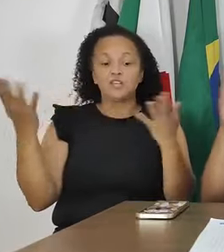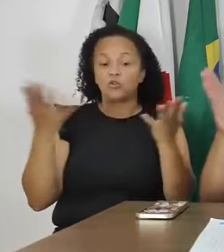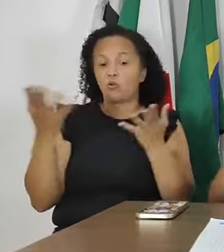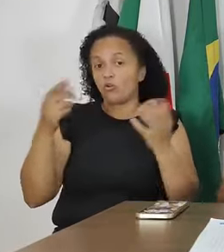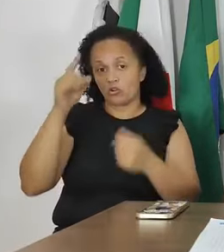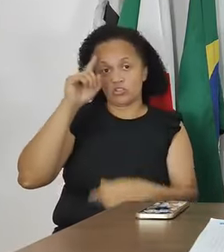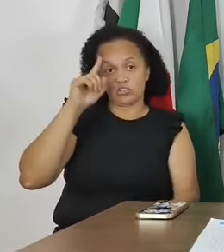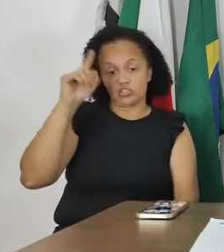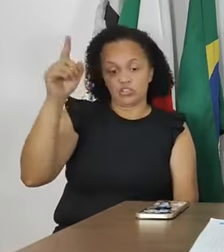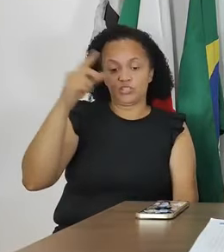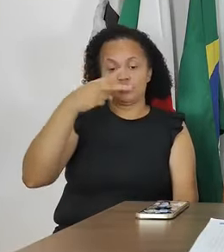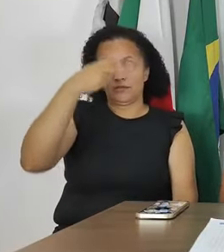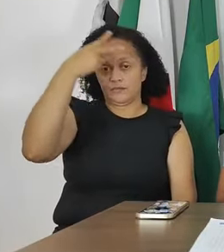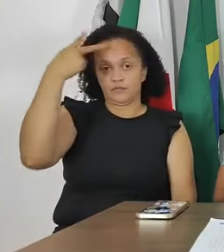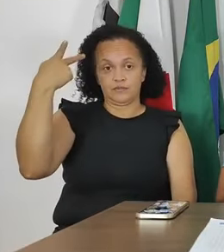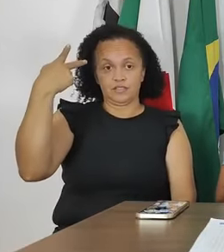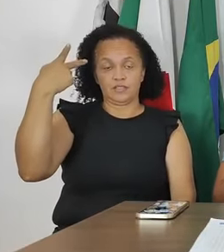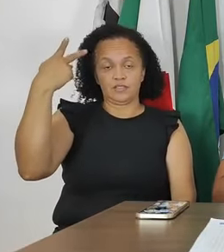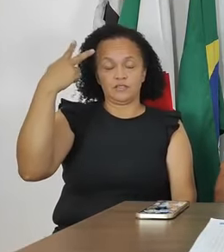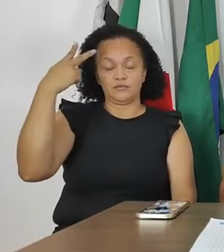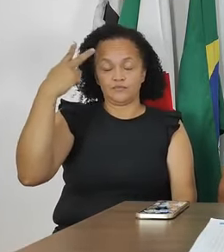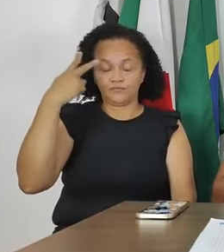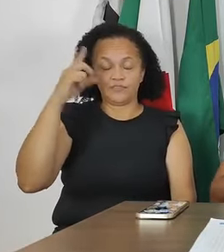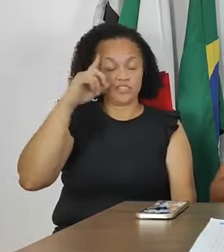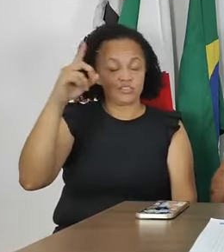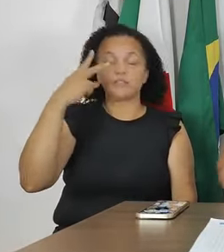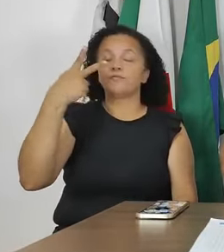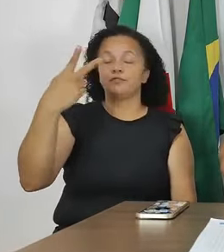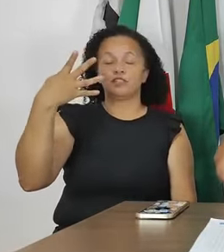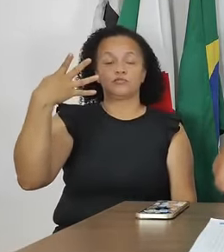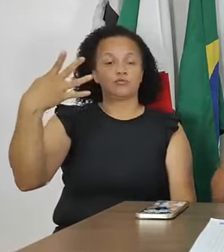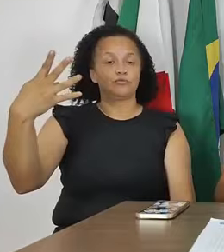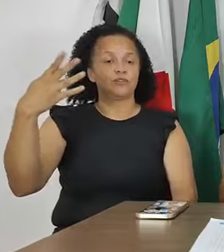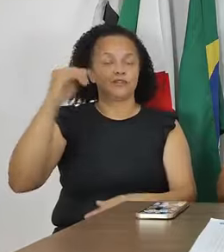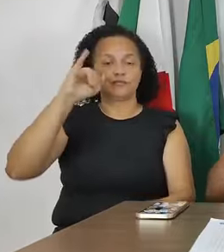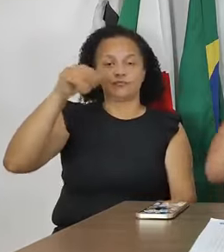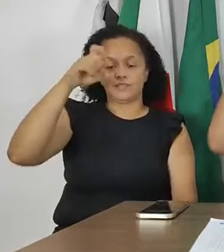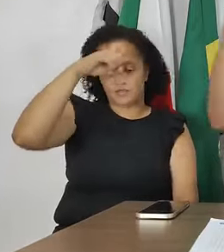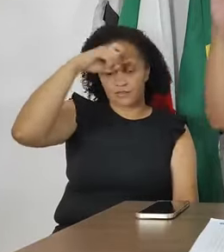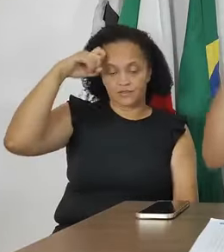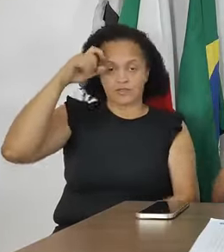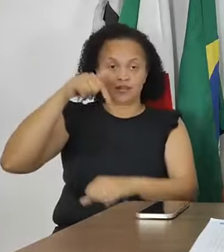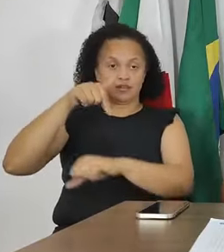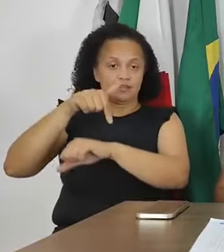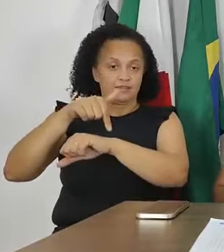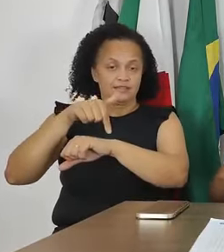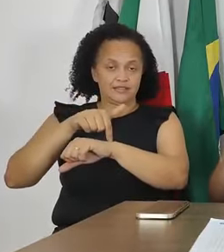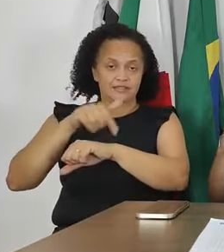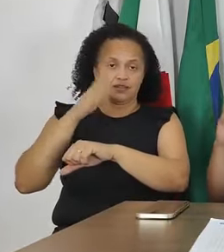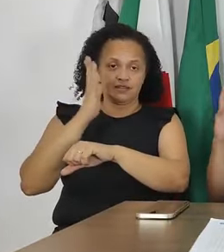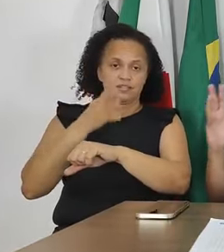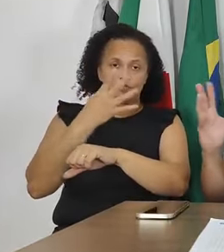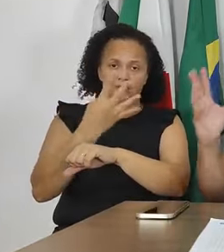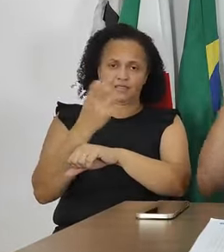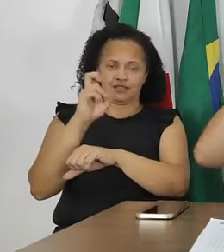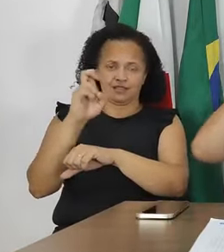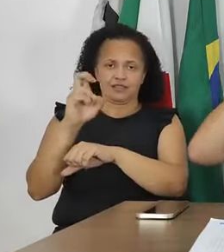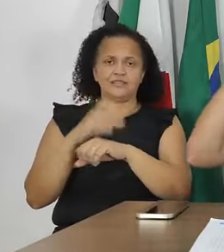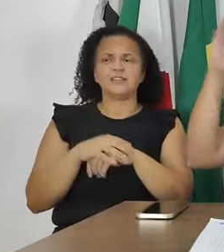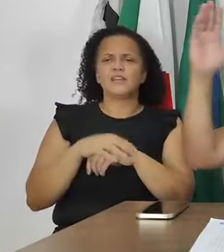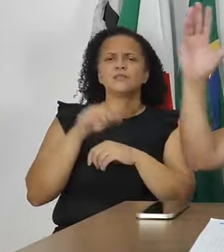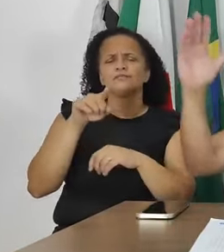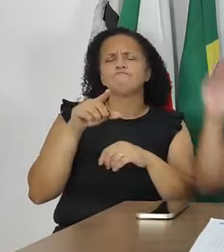janeiro, às 19h45, e enfrentou muitos problemas, enfrentou algumas dificuldades, mas se Deus nos